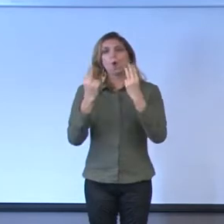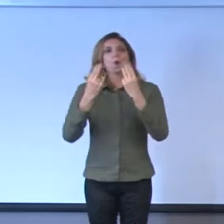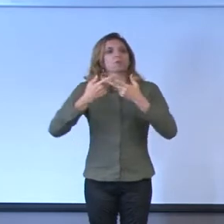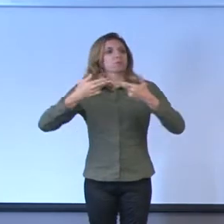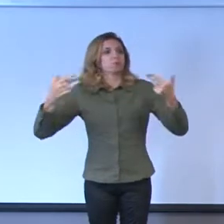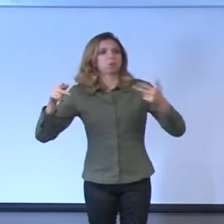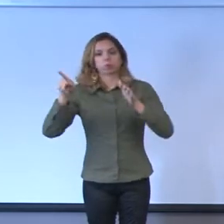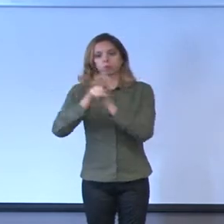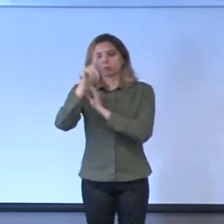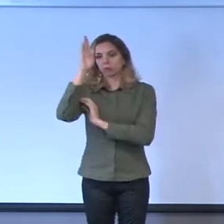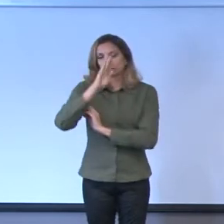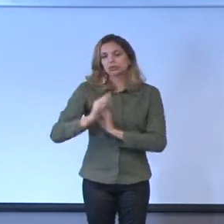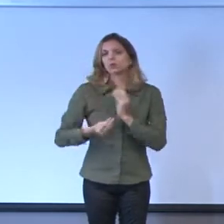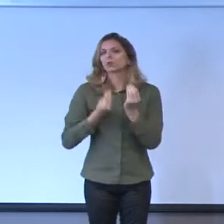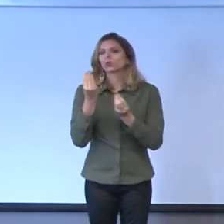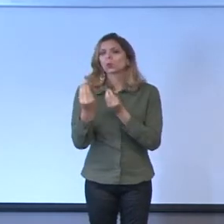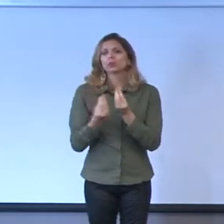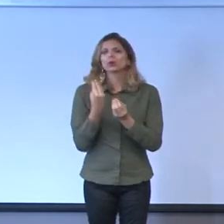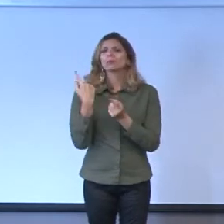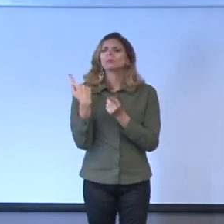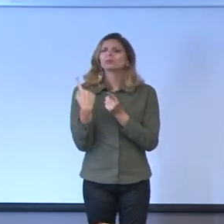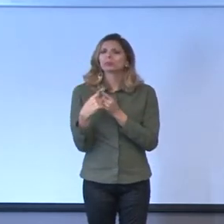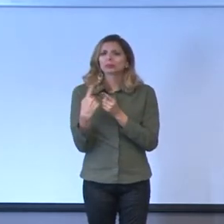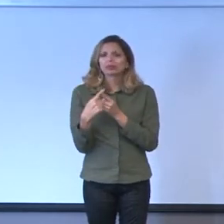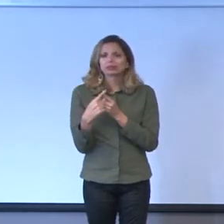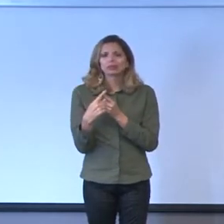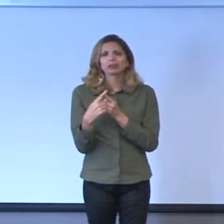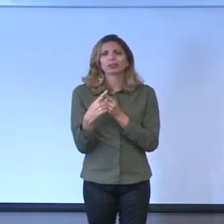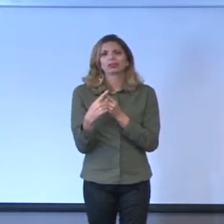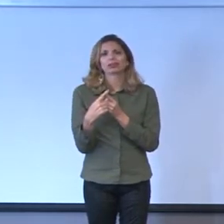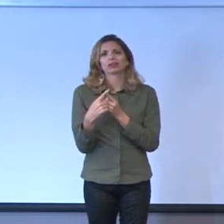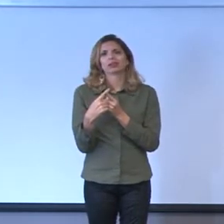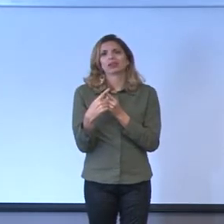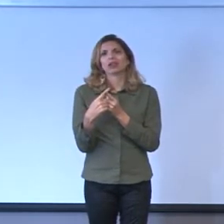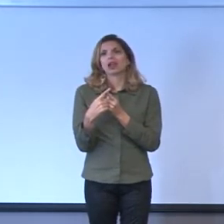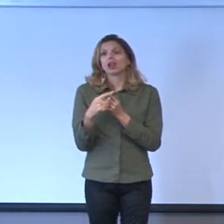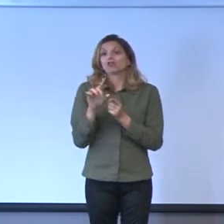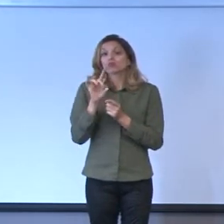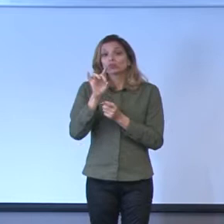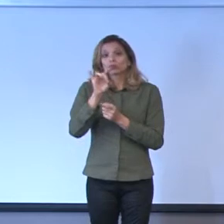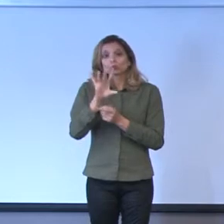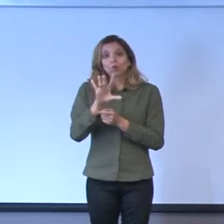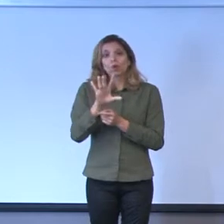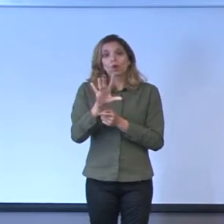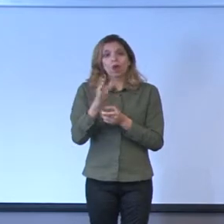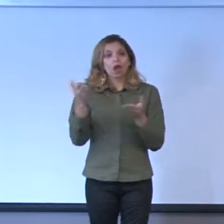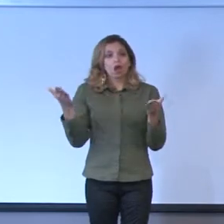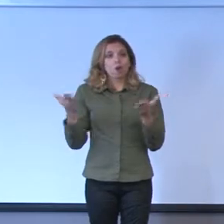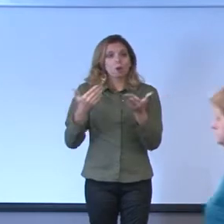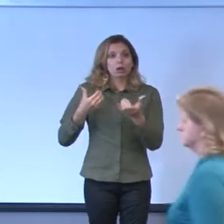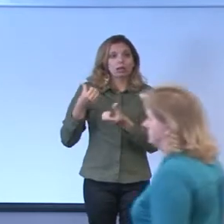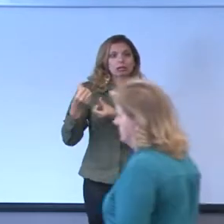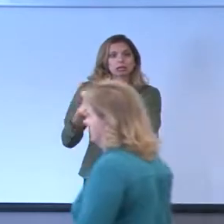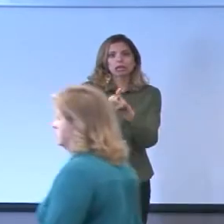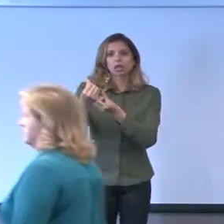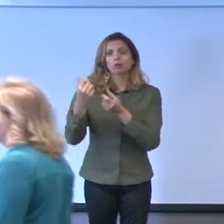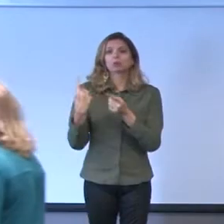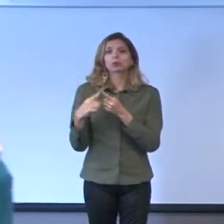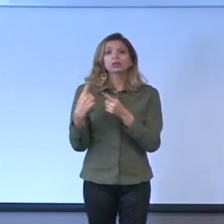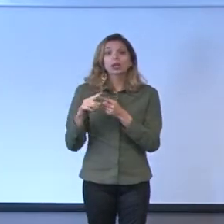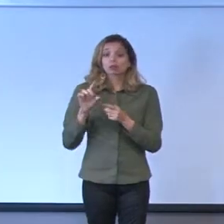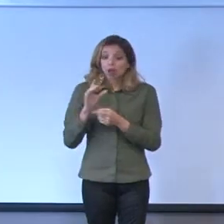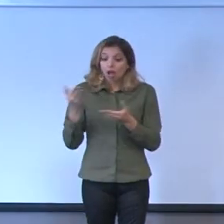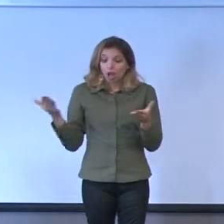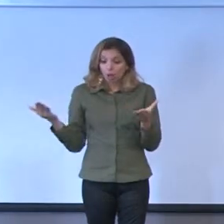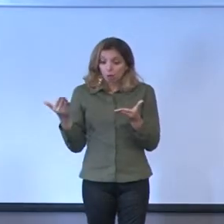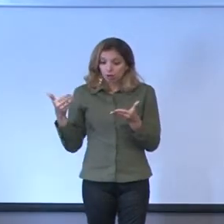Brasil. Por que só nesse século? Por que só agora? E